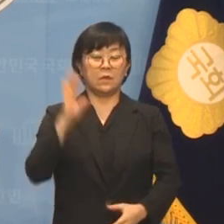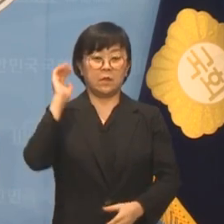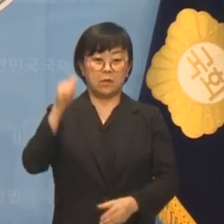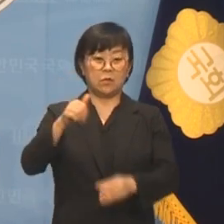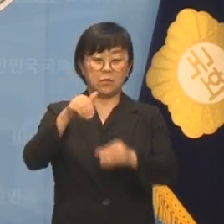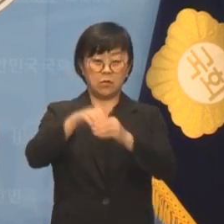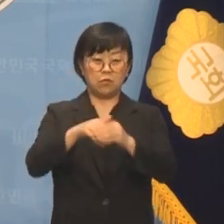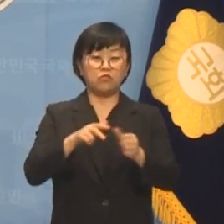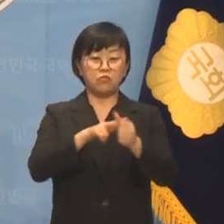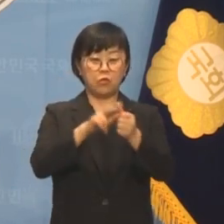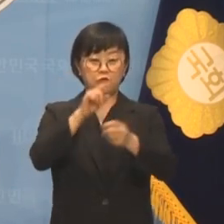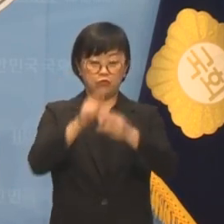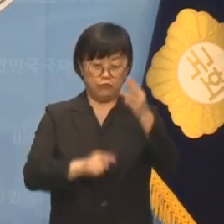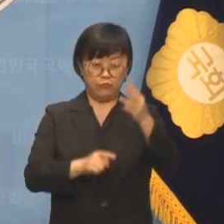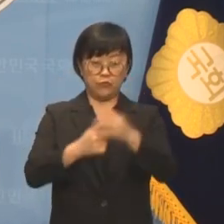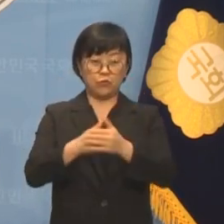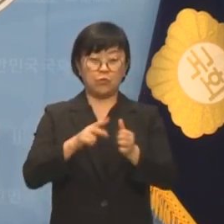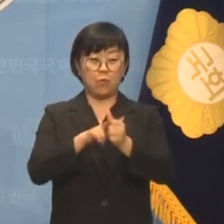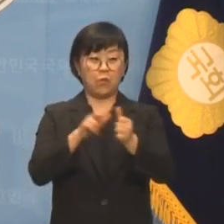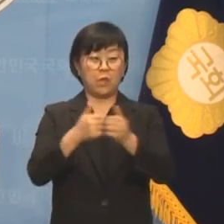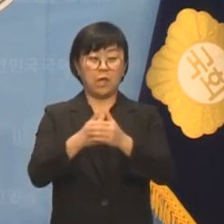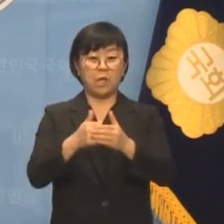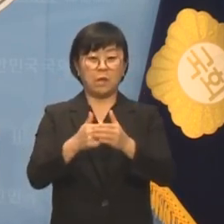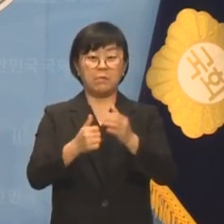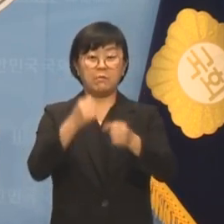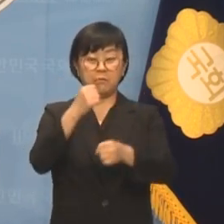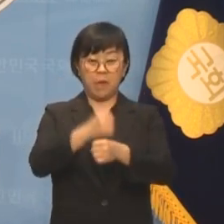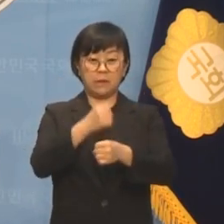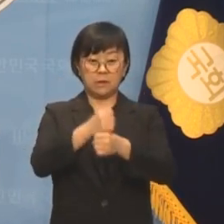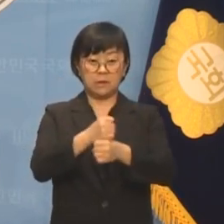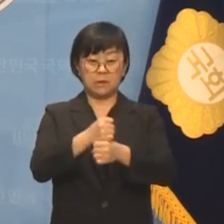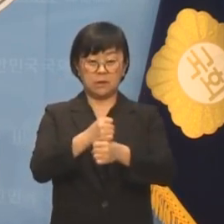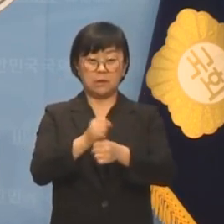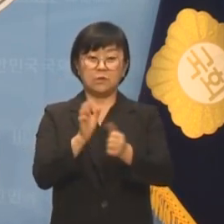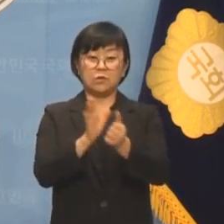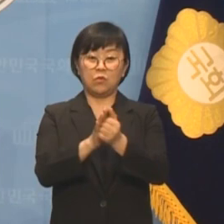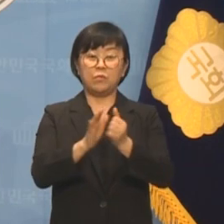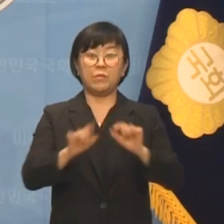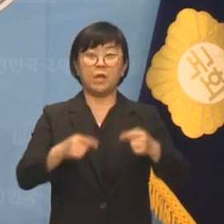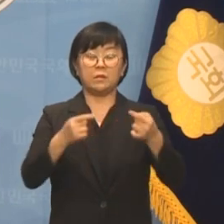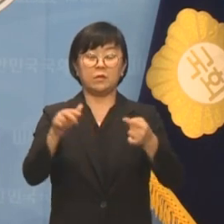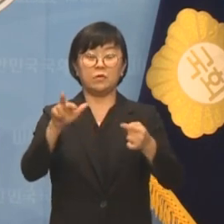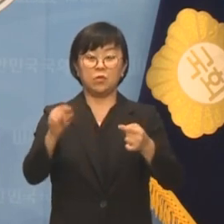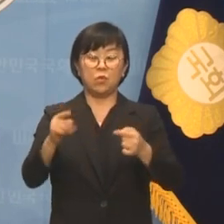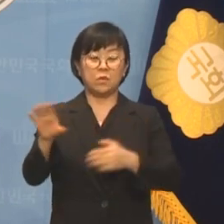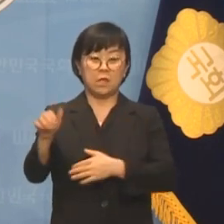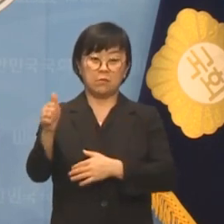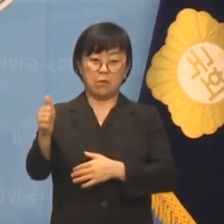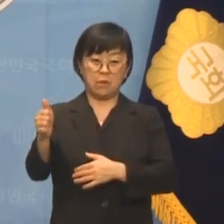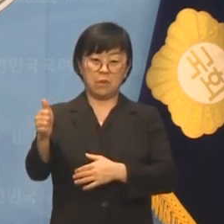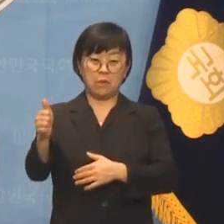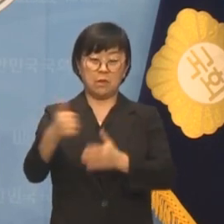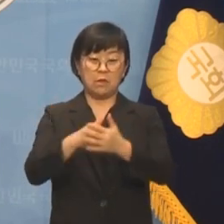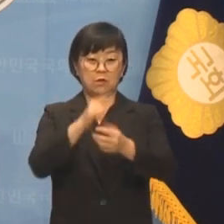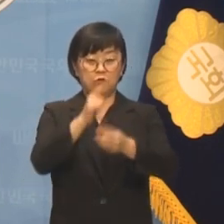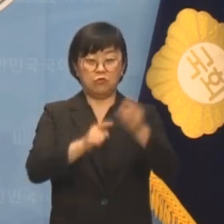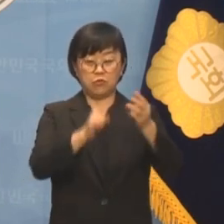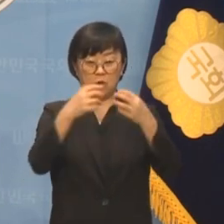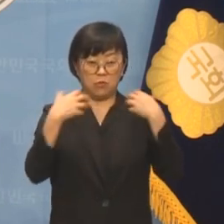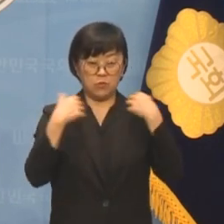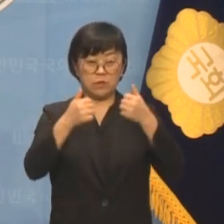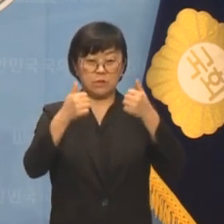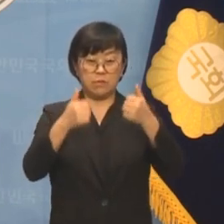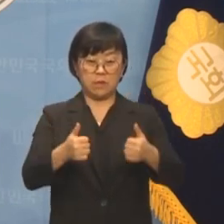대선 후보 윤석열의 탄생에 가장 일조한 사람이 조전 장관인만큼 윤성열 정권